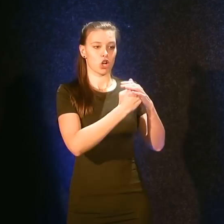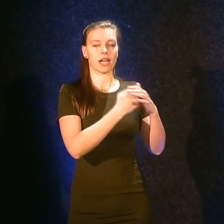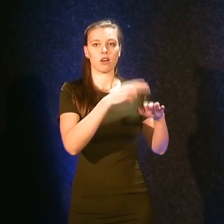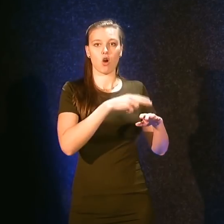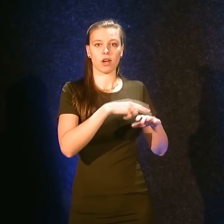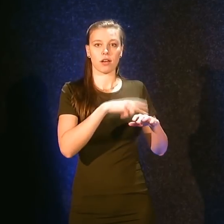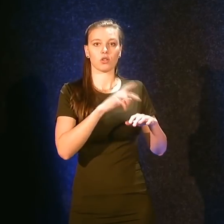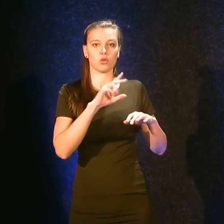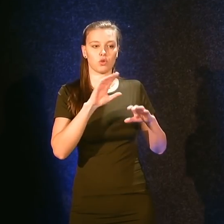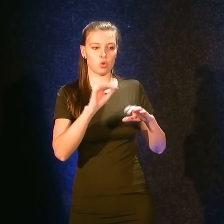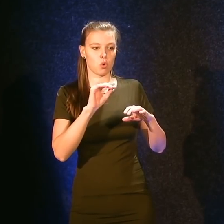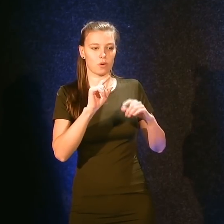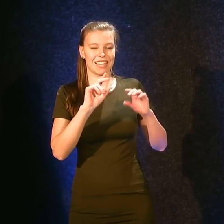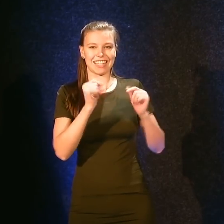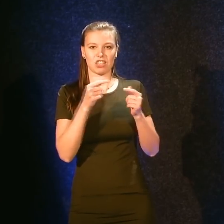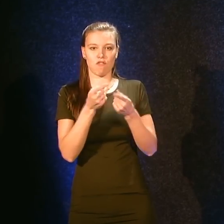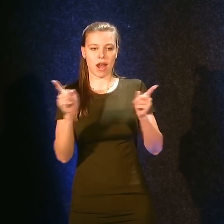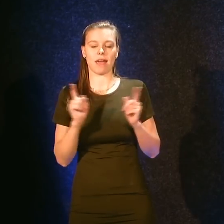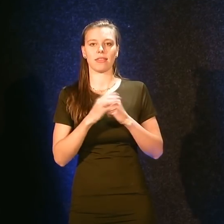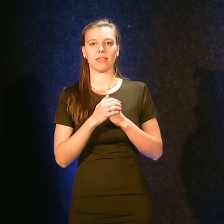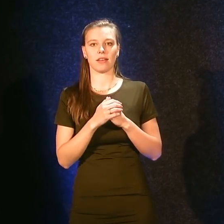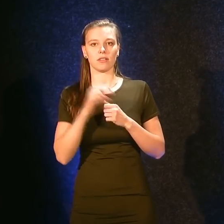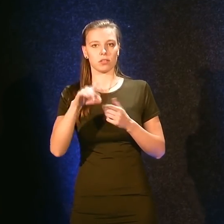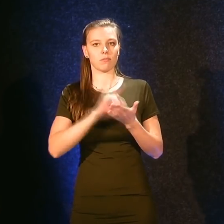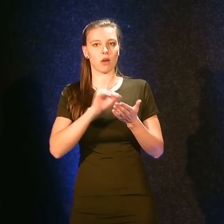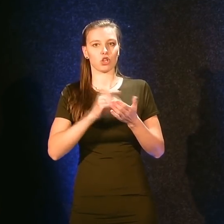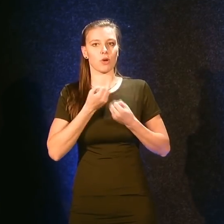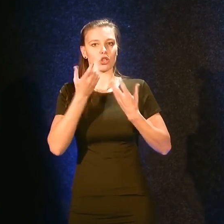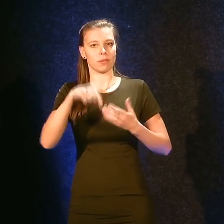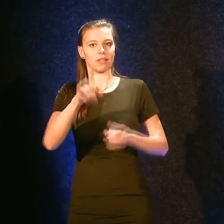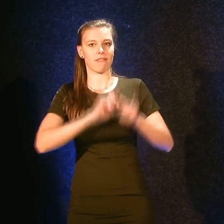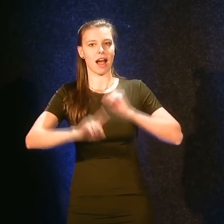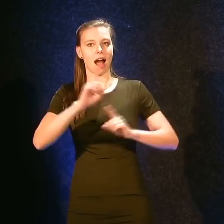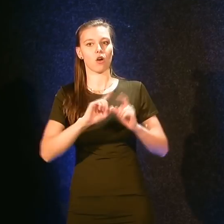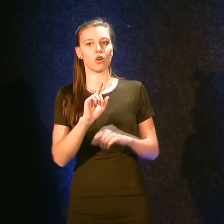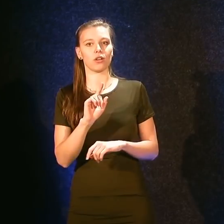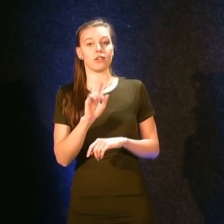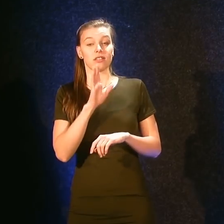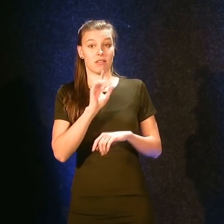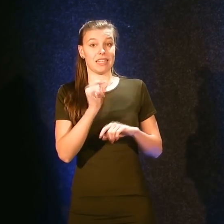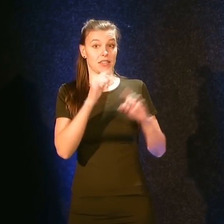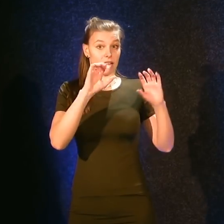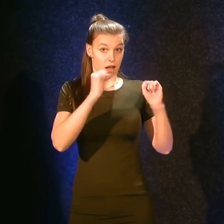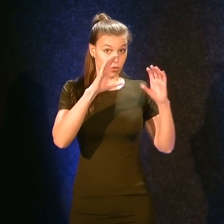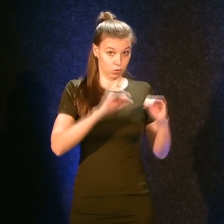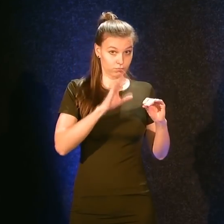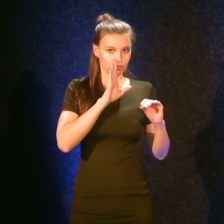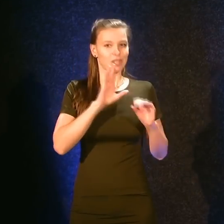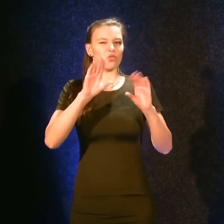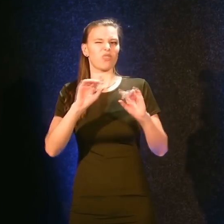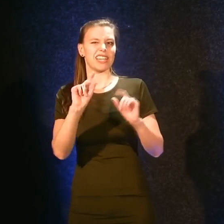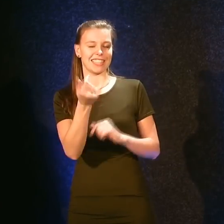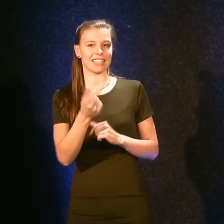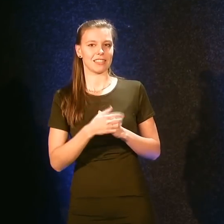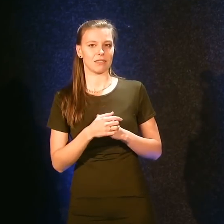Doe wat je wel kunt doen. Dat is de boodschap van Paulus in dit verhaal. Doe wat je kunt doen, want straks is